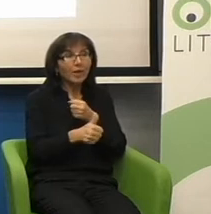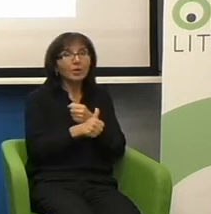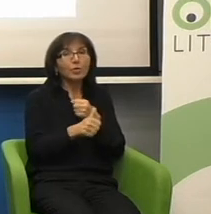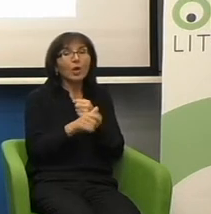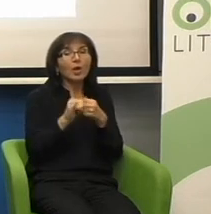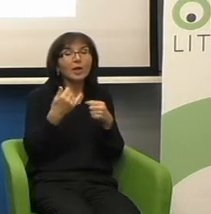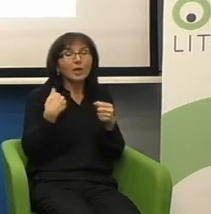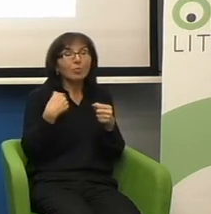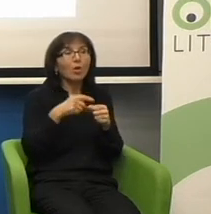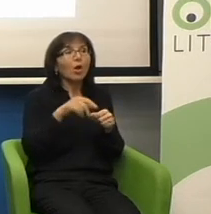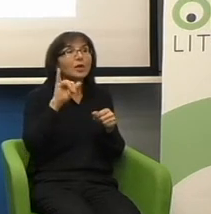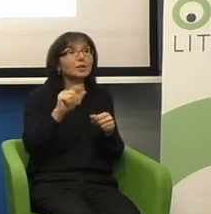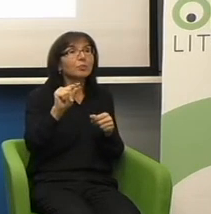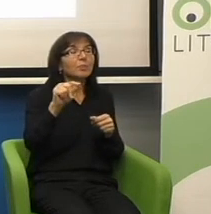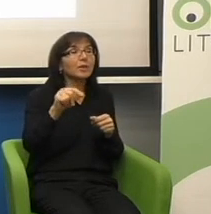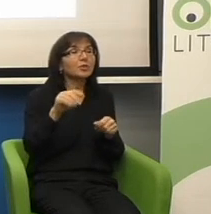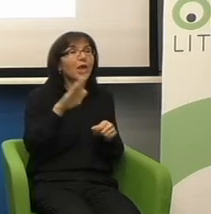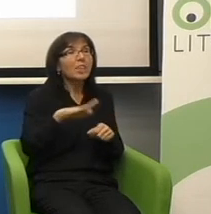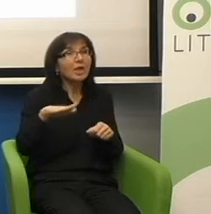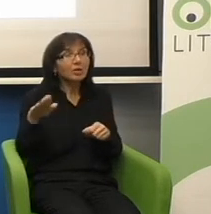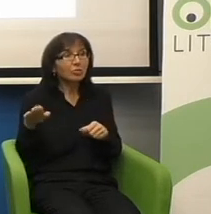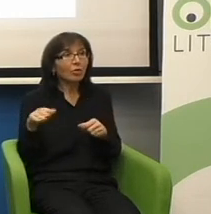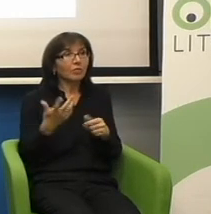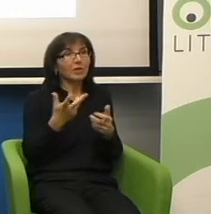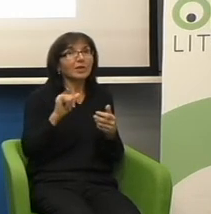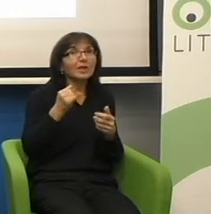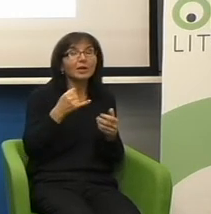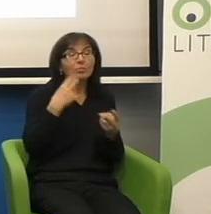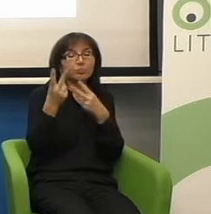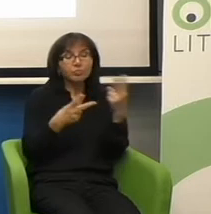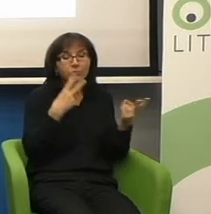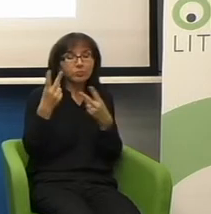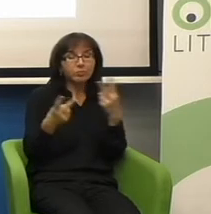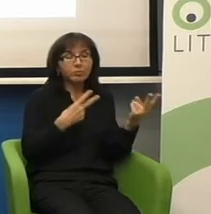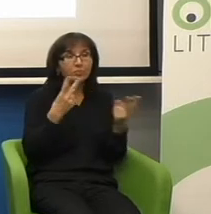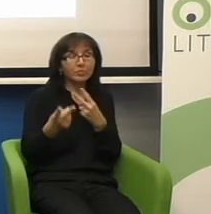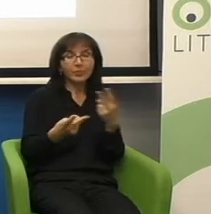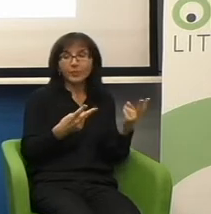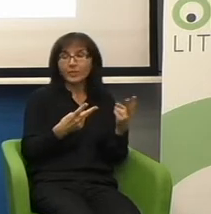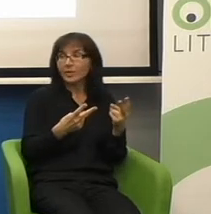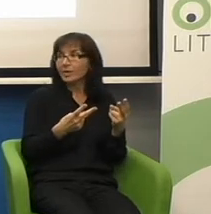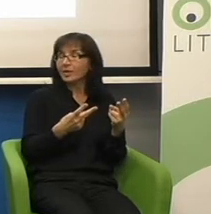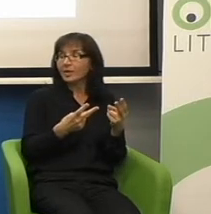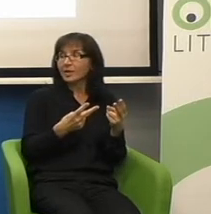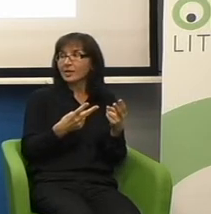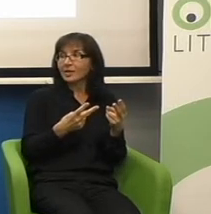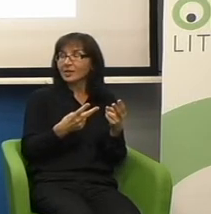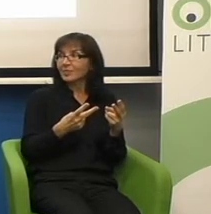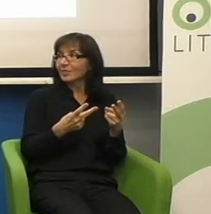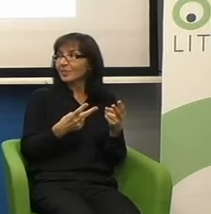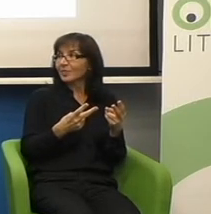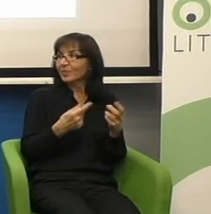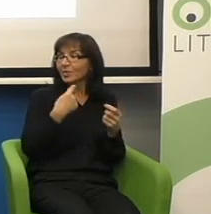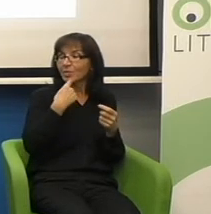Archiwum Instytutu Pamięci Narodowej, co wcale nie jest łatwe do ogarnięcia. Ja może tylko tak dopowiem a propos śnienia, i